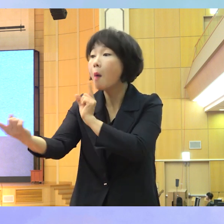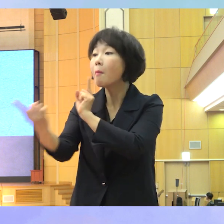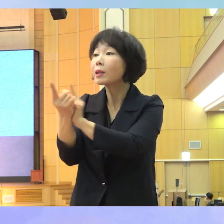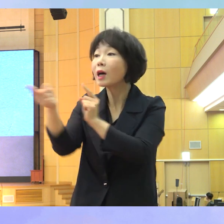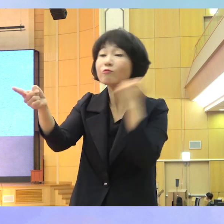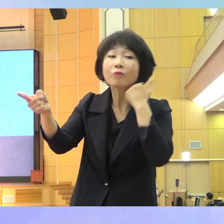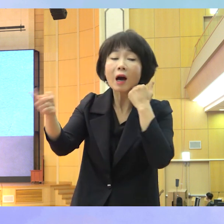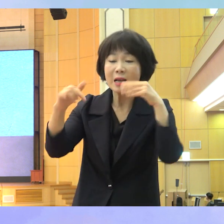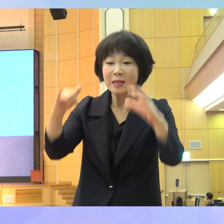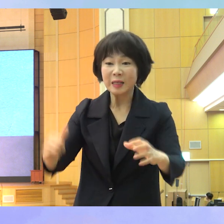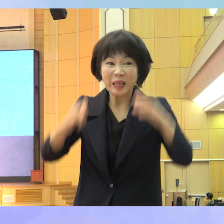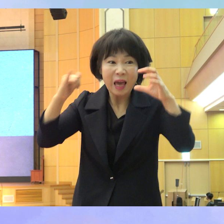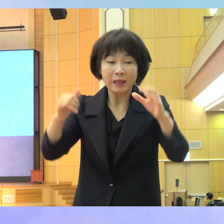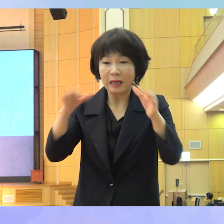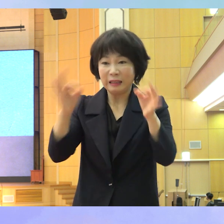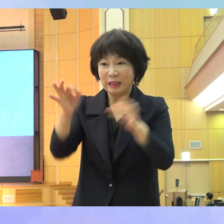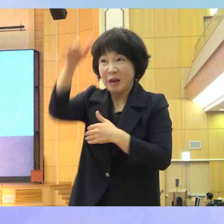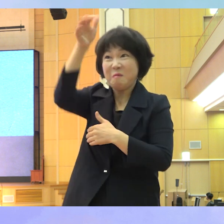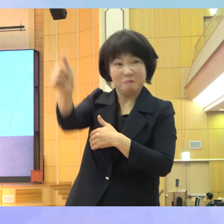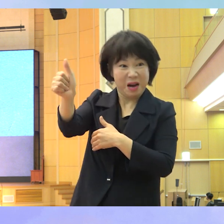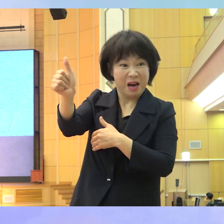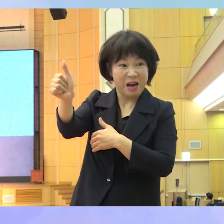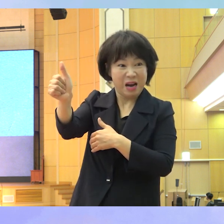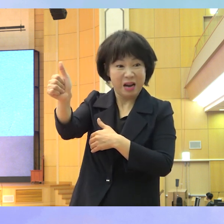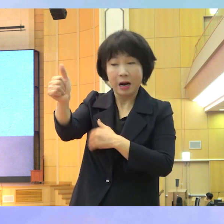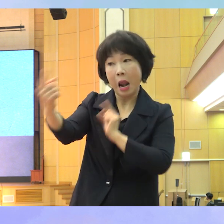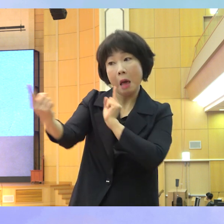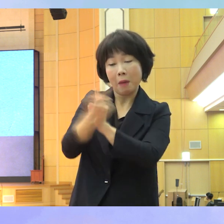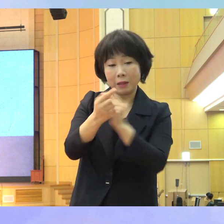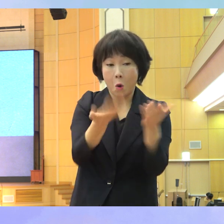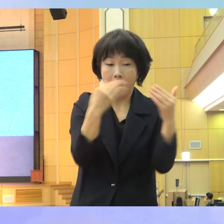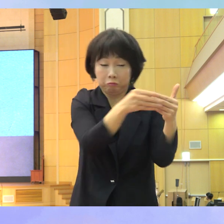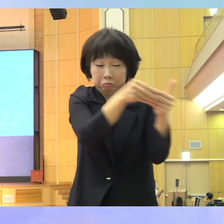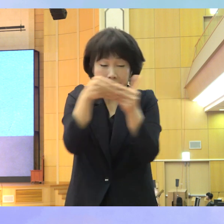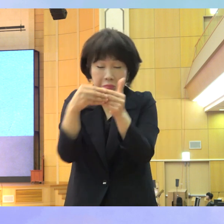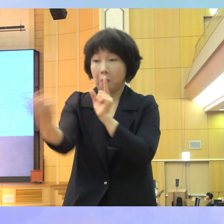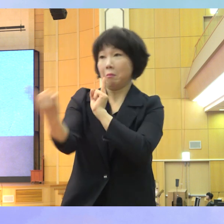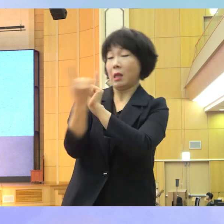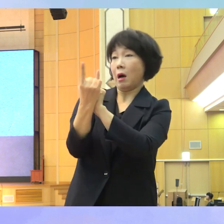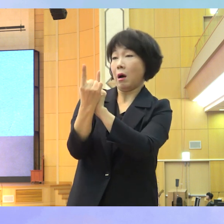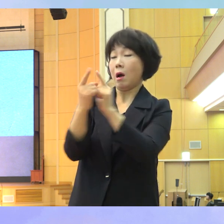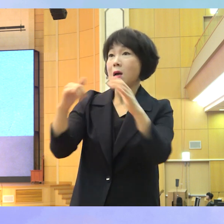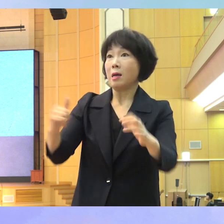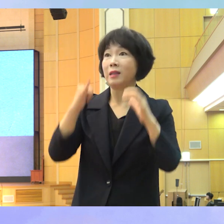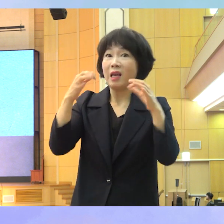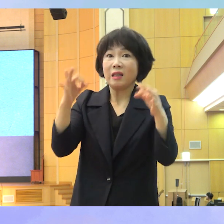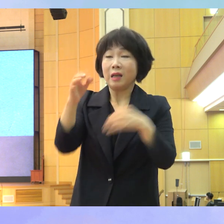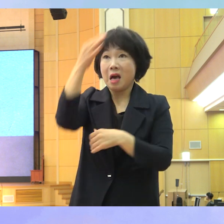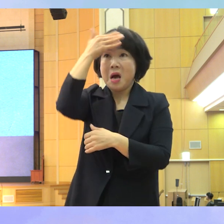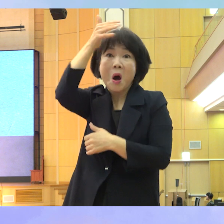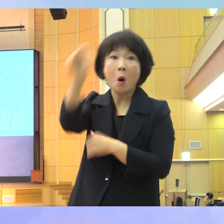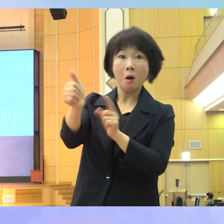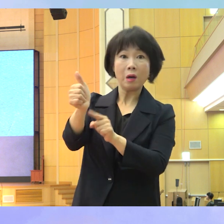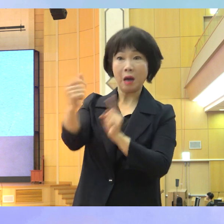어떻게 세계은행 총재를 만나나요? 유머라고 그랬잖아요. 그러니까 유머라고. 네. 세계은행 총재를 만나러